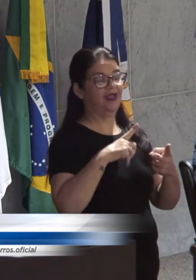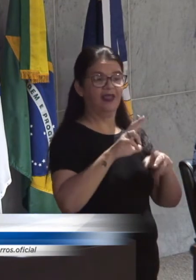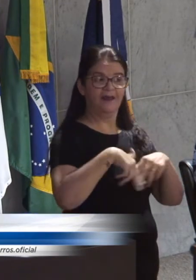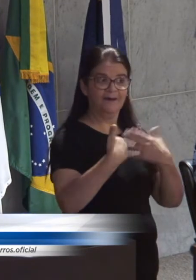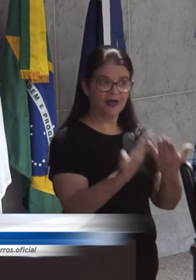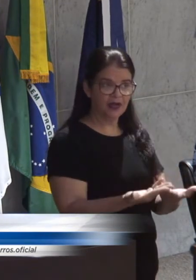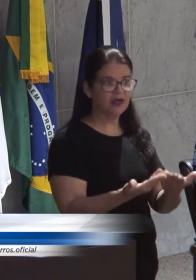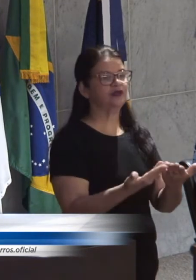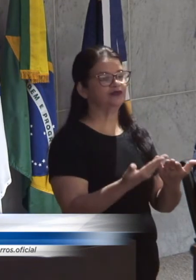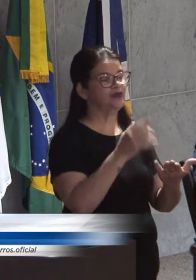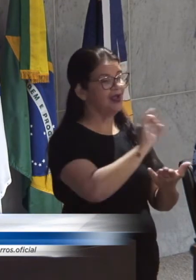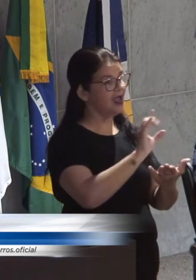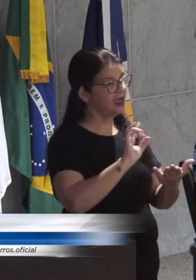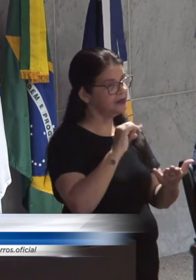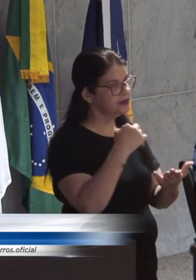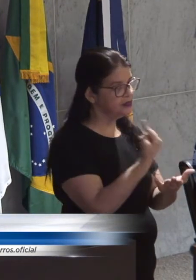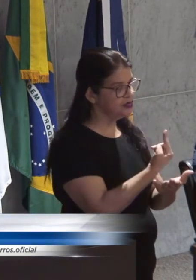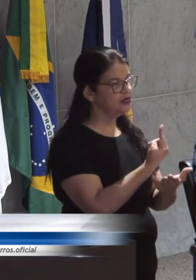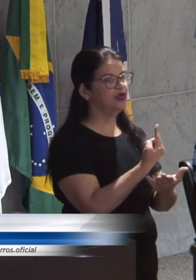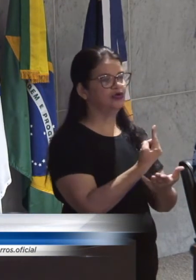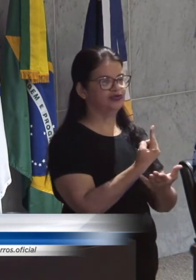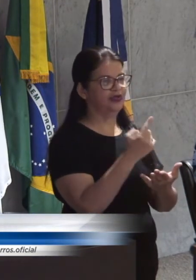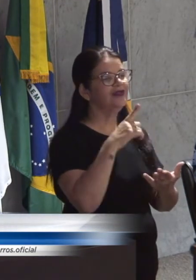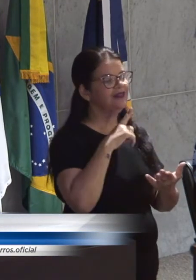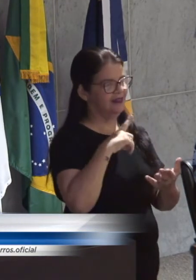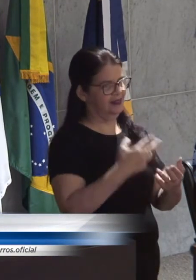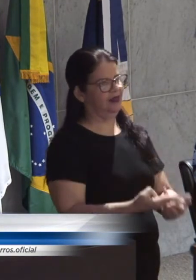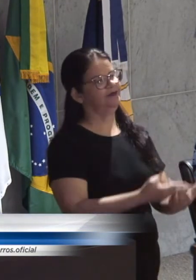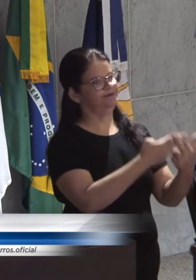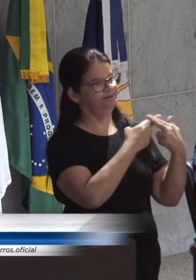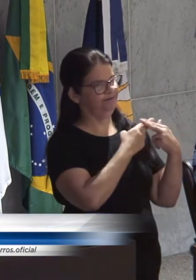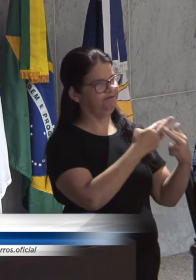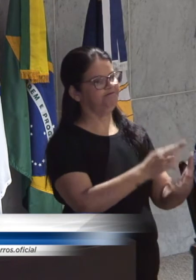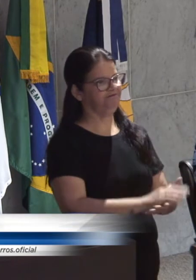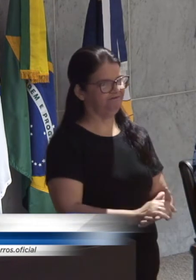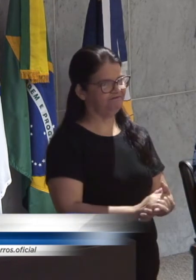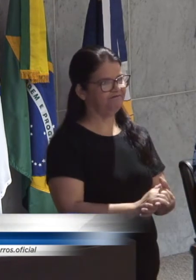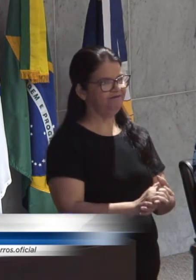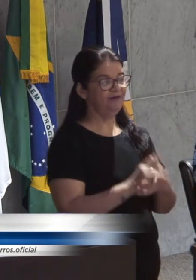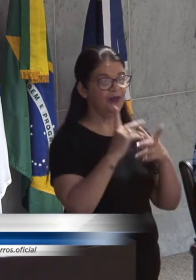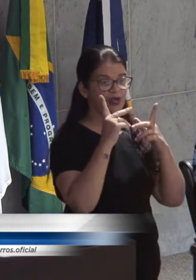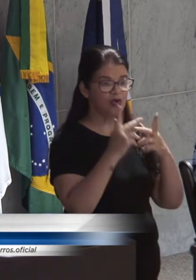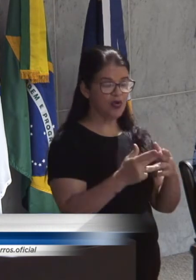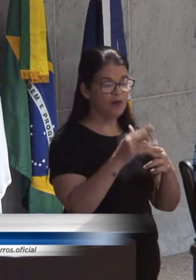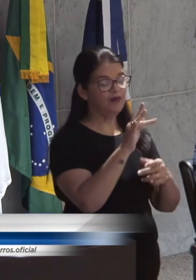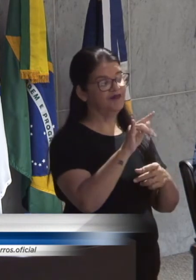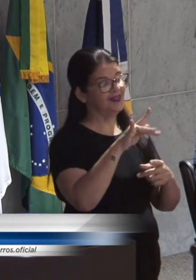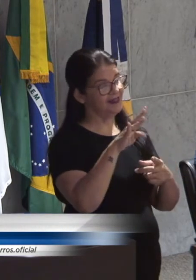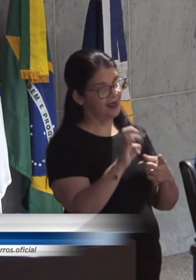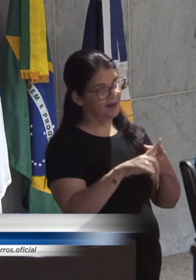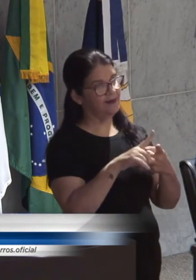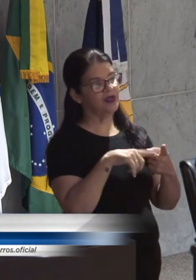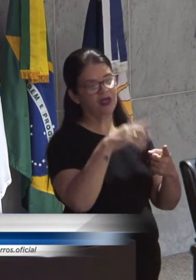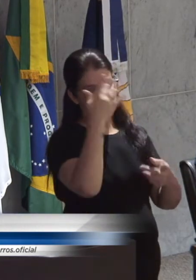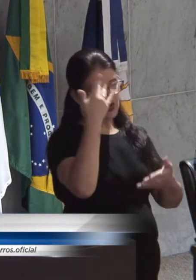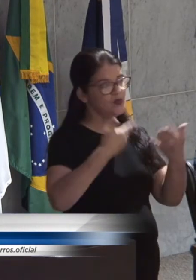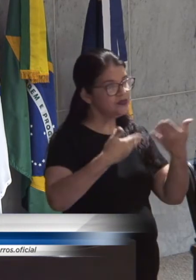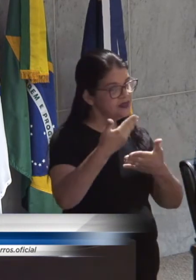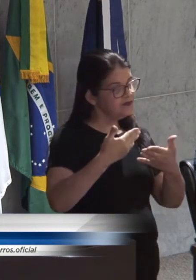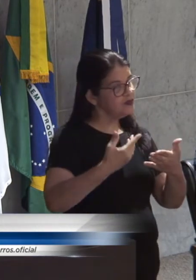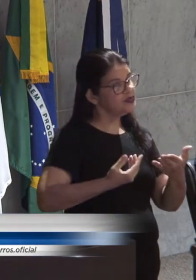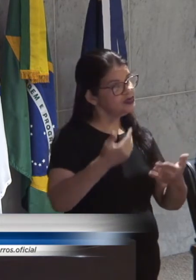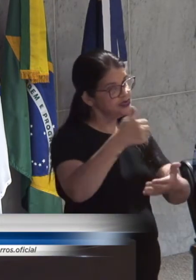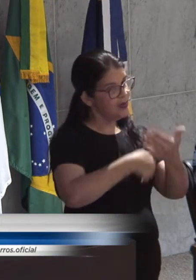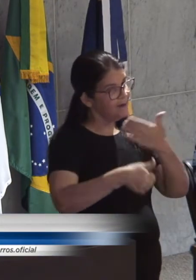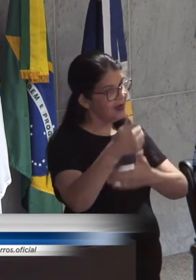isso cada um de nós tem uma responsabilidade. E como a FETAP e os servidores que estão aqui,